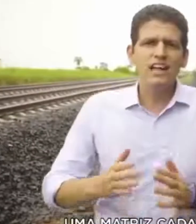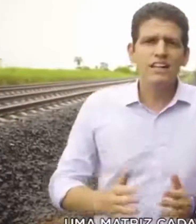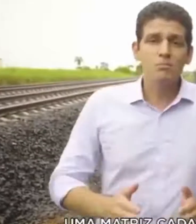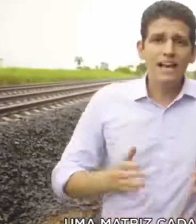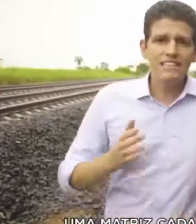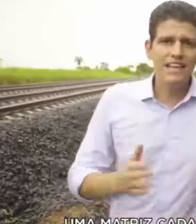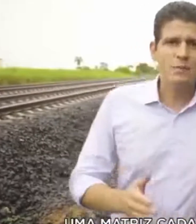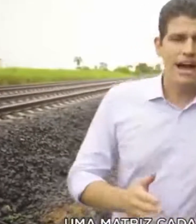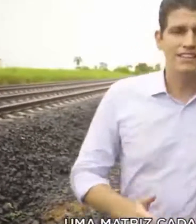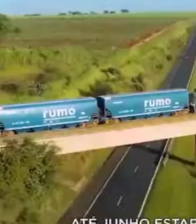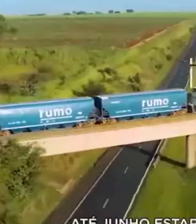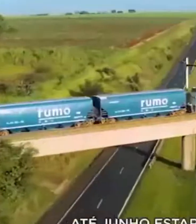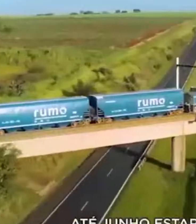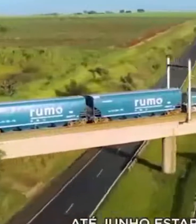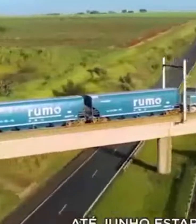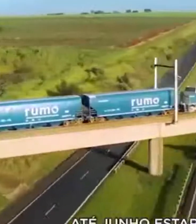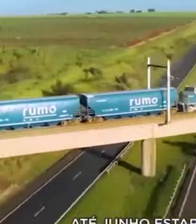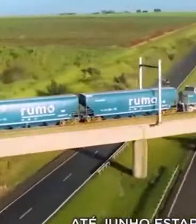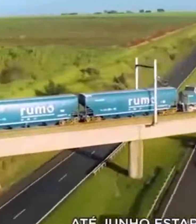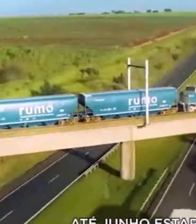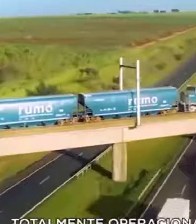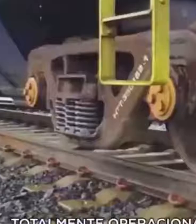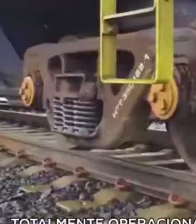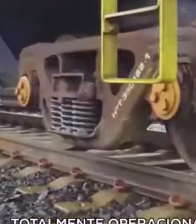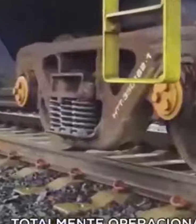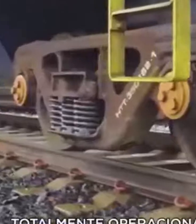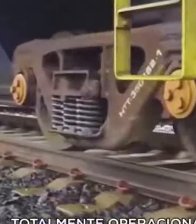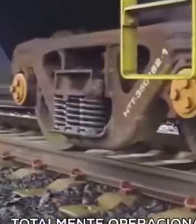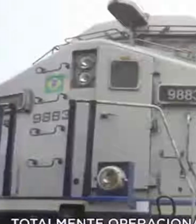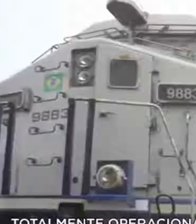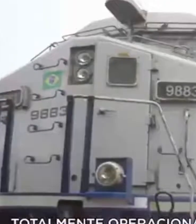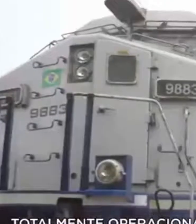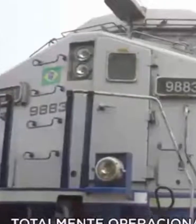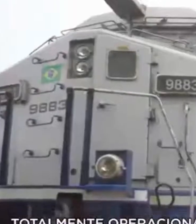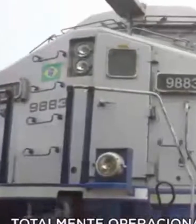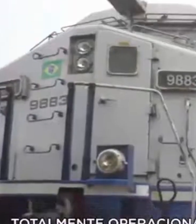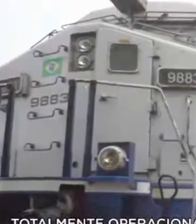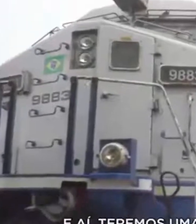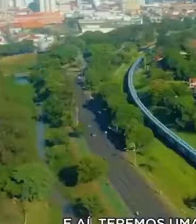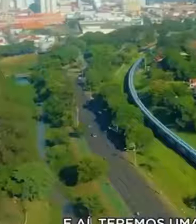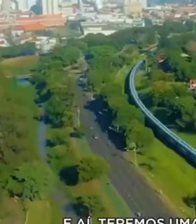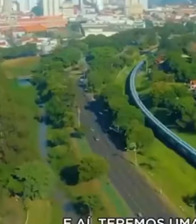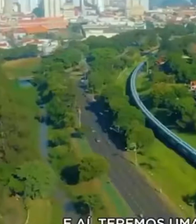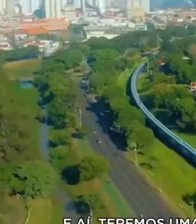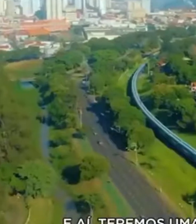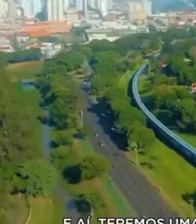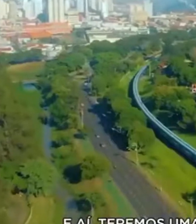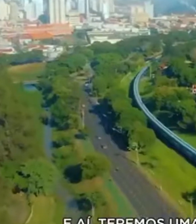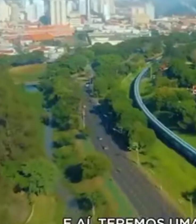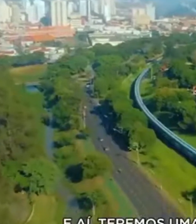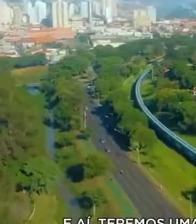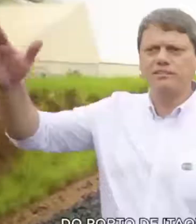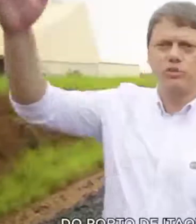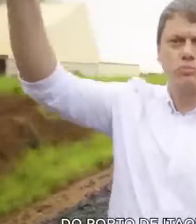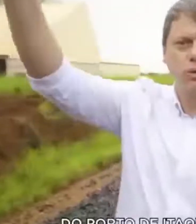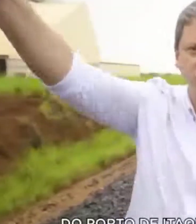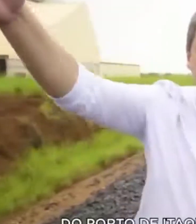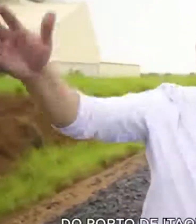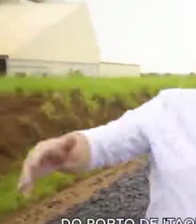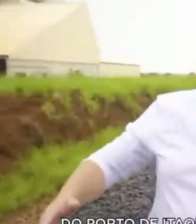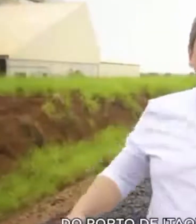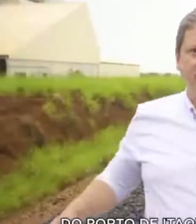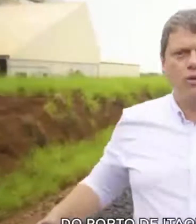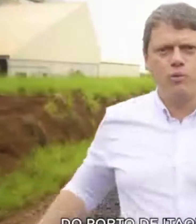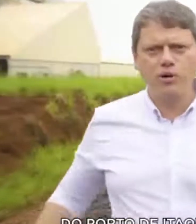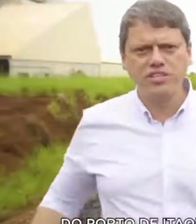uma matriz cada vez mais equilibrada. Até junho estaremos com a ferrovia totalmente operacional, levando ela até Anápolis. E aí teremos uma ligação ferroviária do Porto